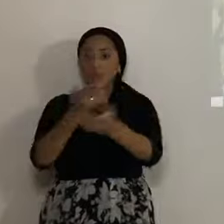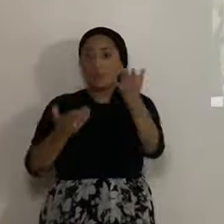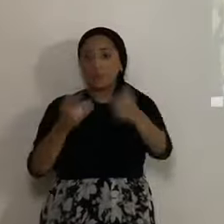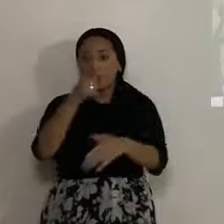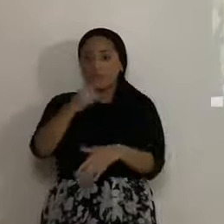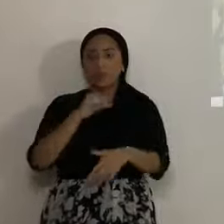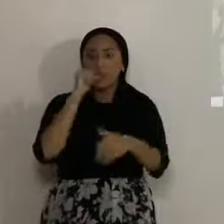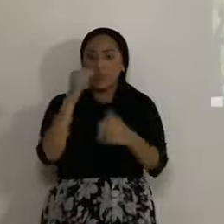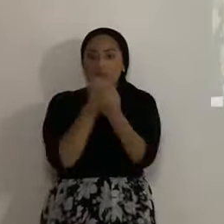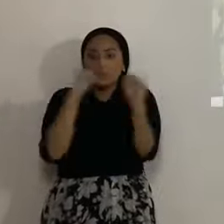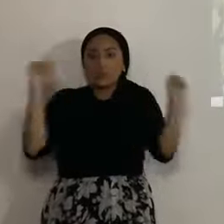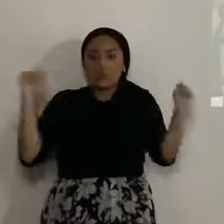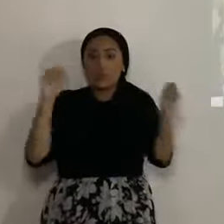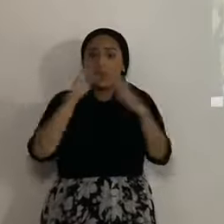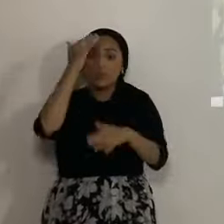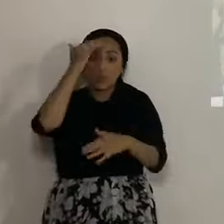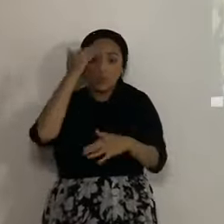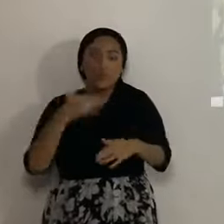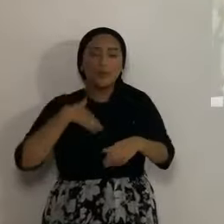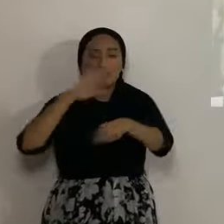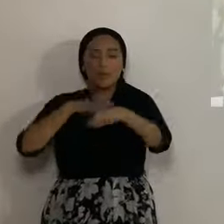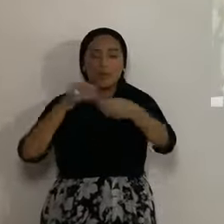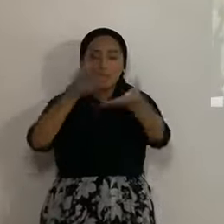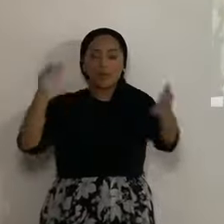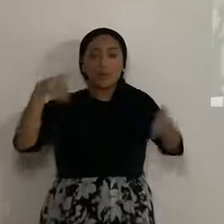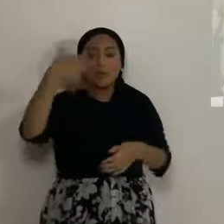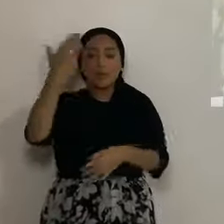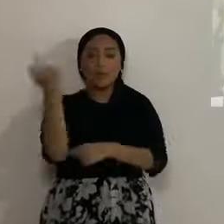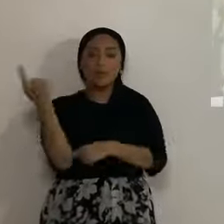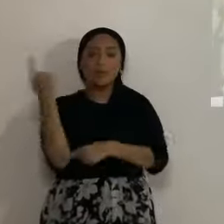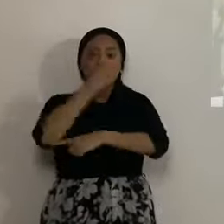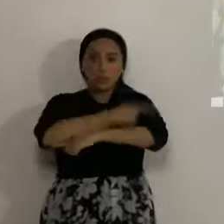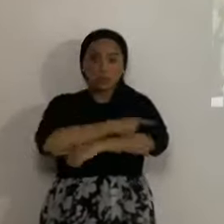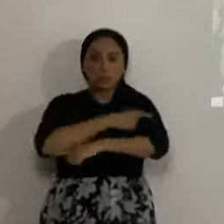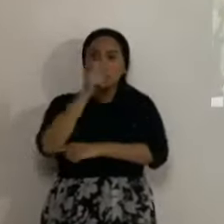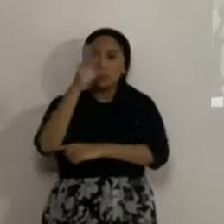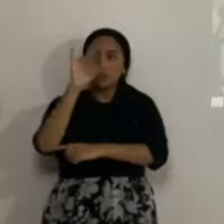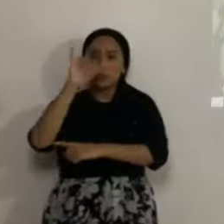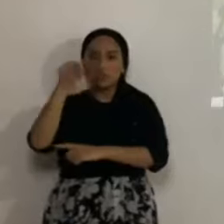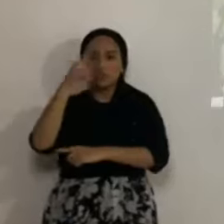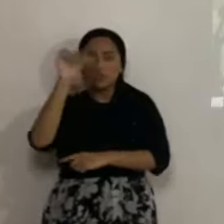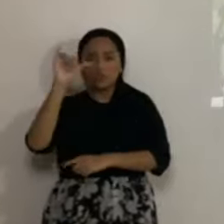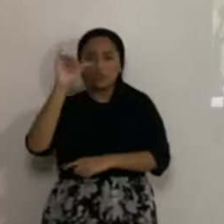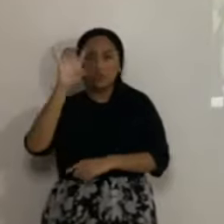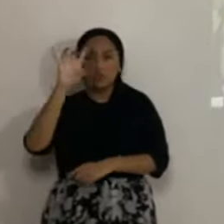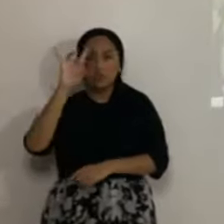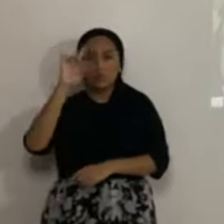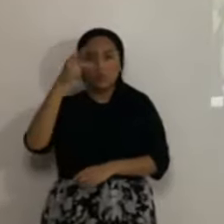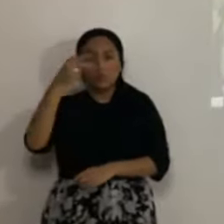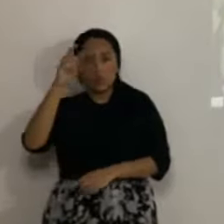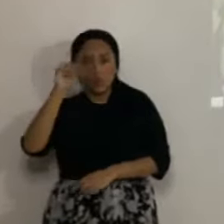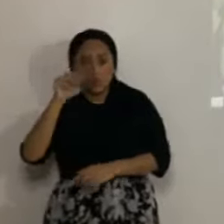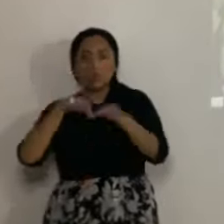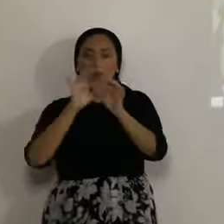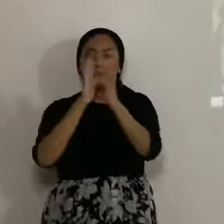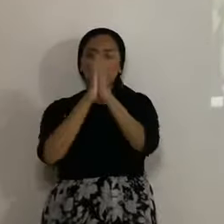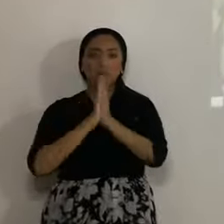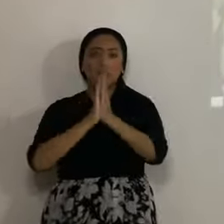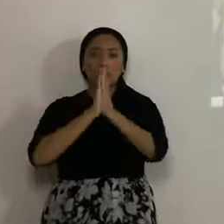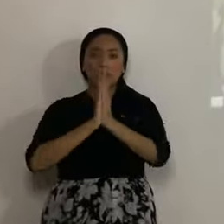eres salvo, por eso es la convocatoria para en 15 días, 28 de julio, 7 de la noche, miércoles, vamos a orar, de veras,